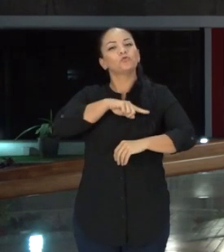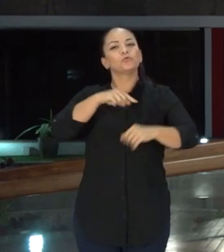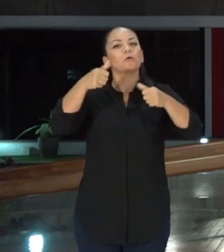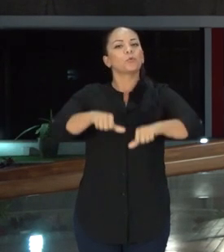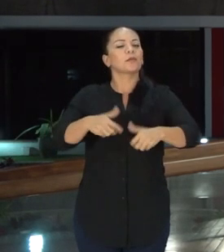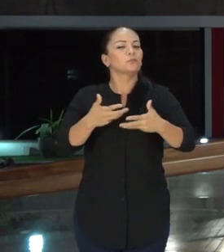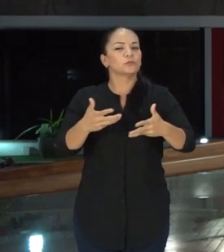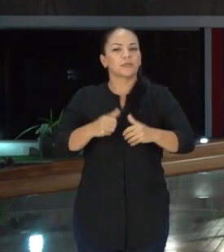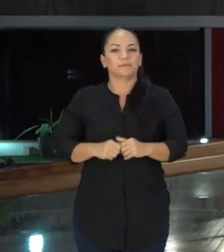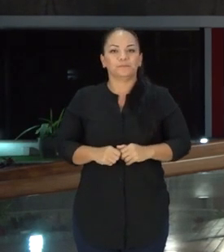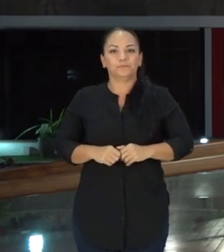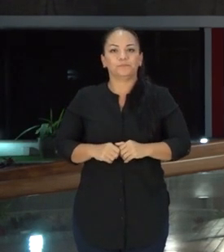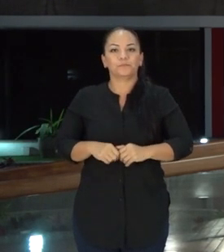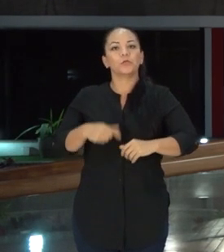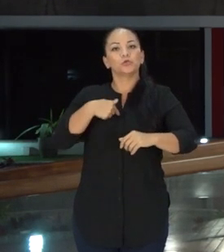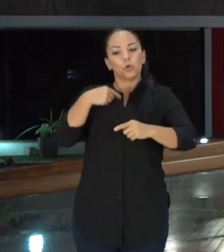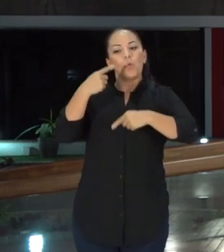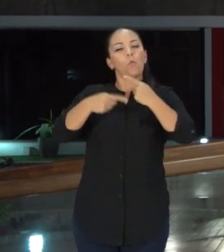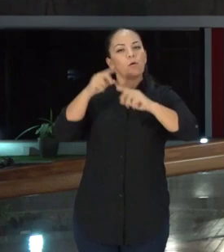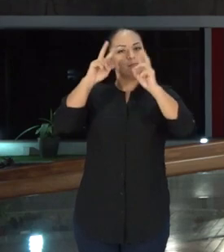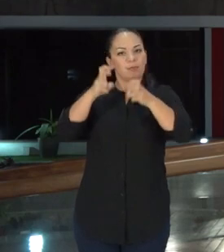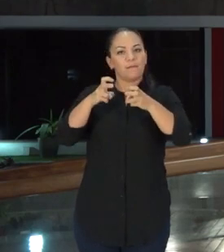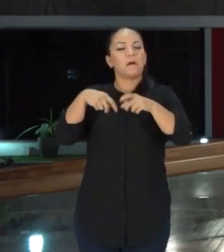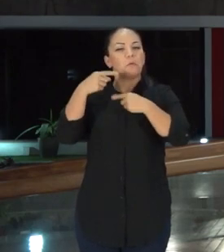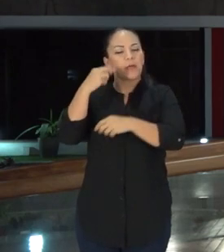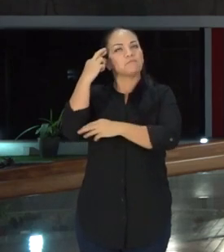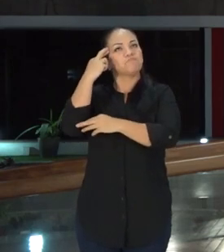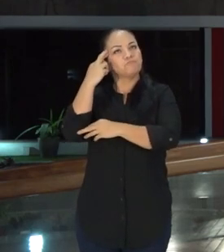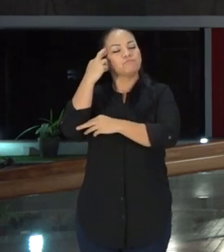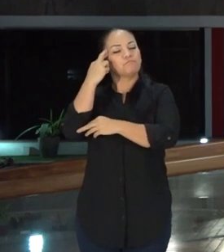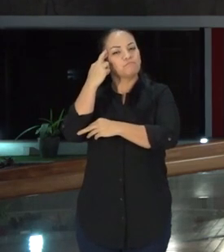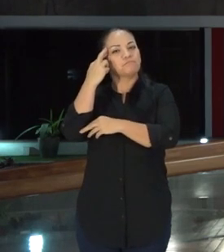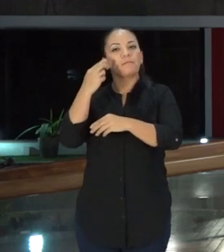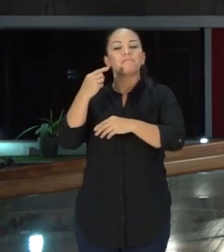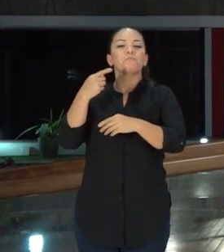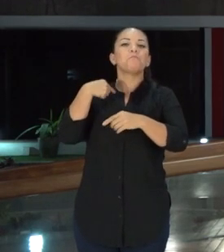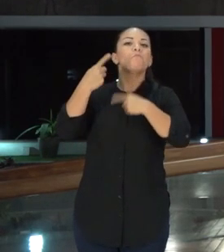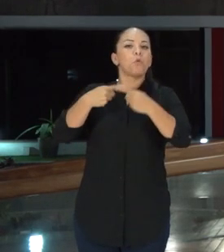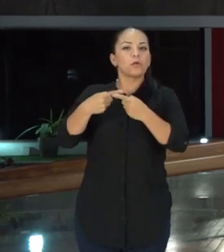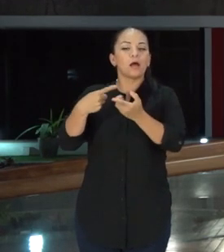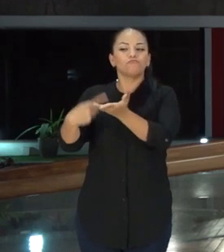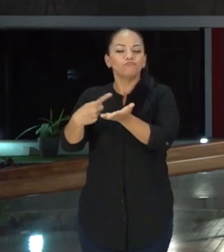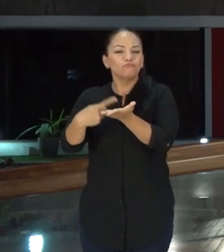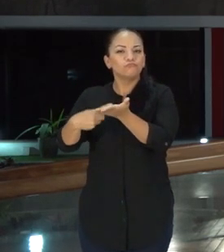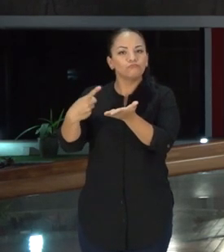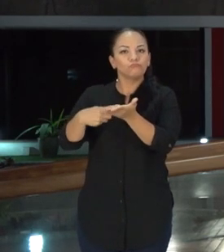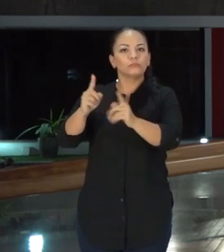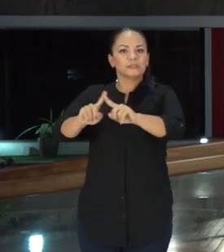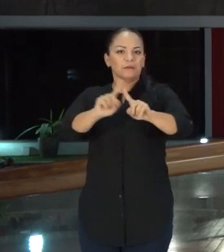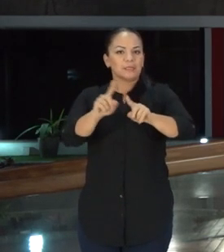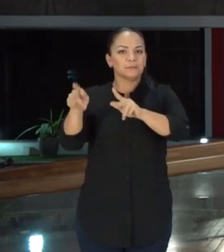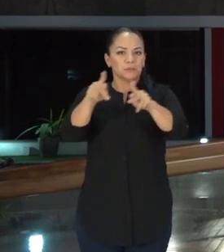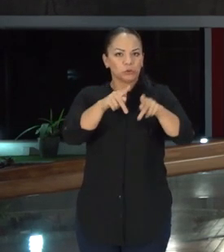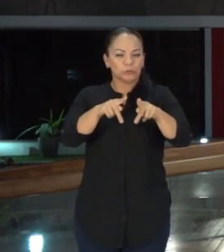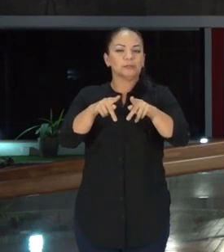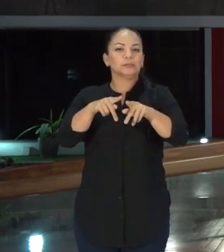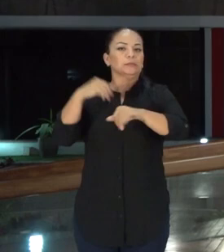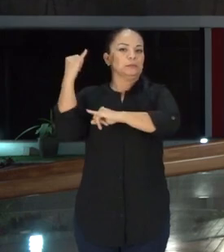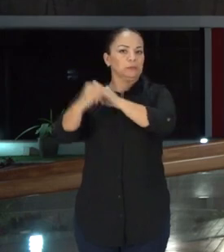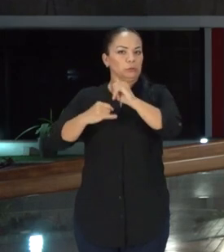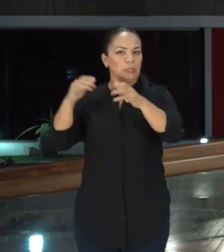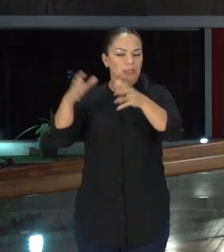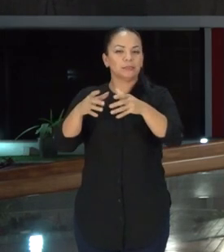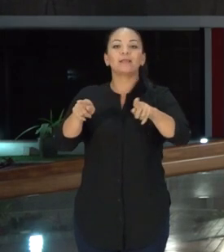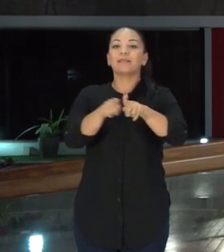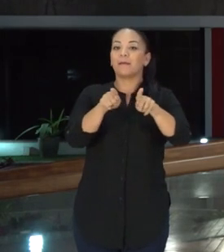voy a darle pensamiento, voy a conversar con los socios internacionales y los amigos de Costa Rica